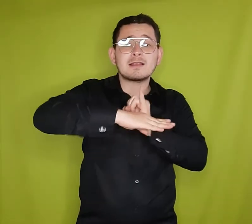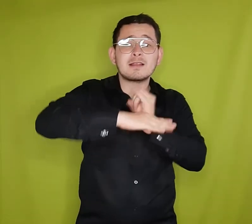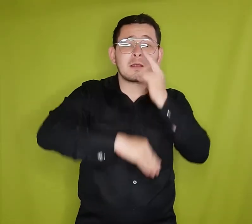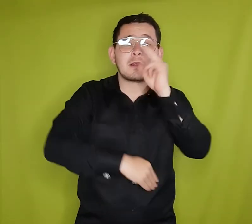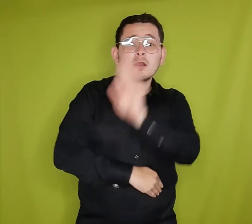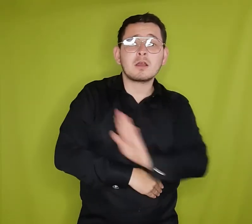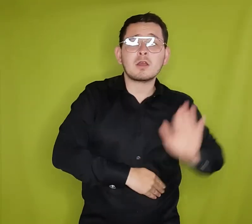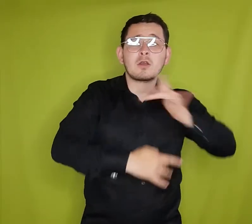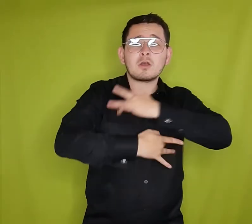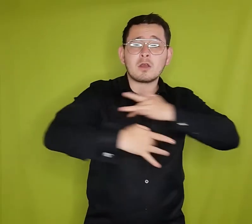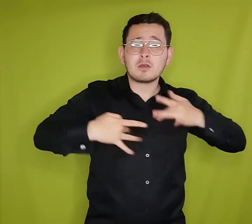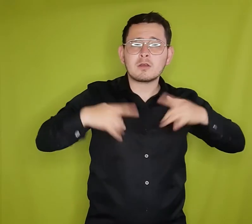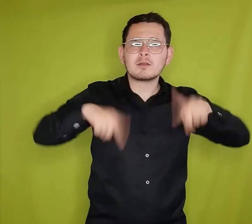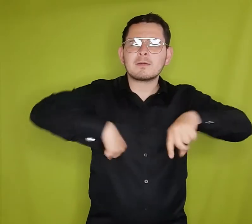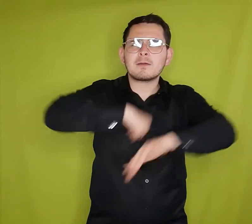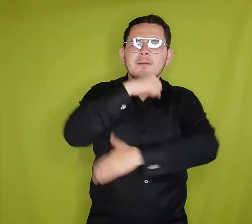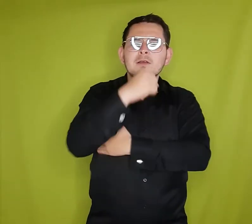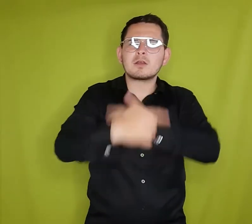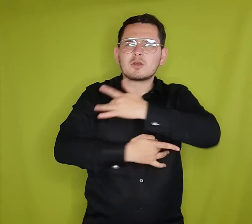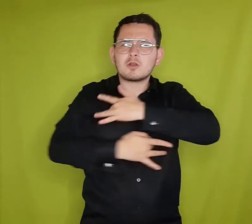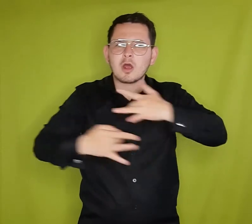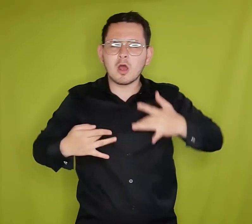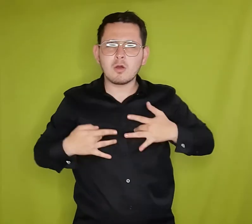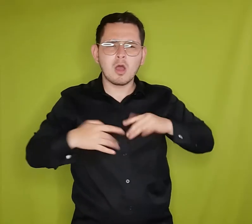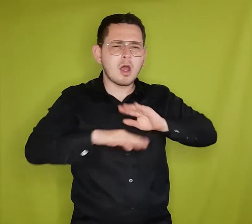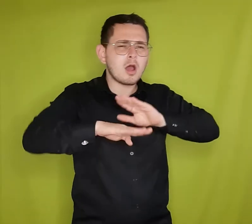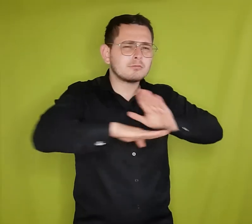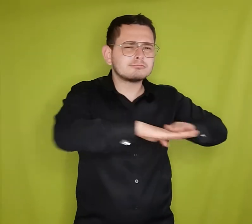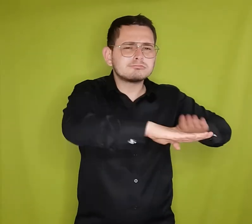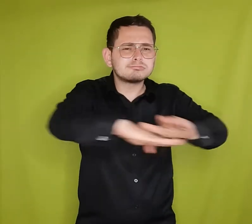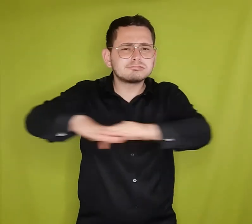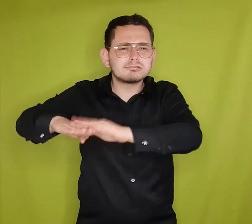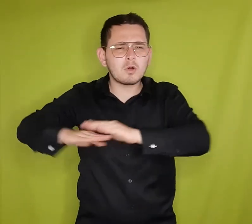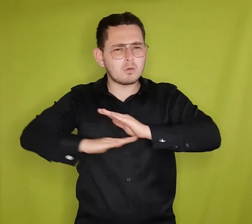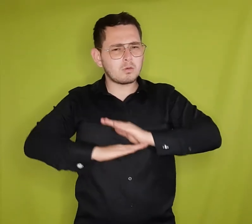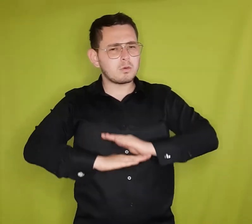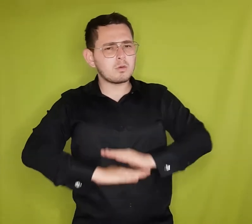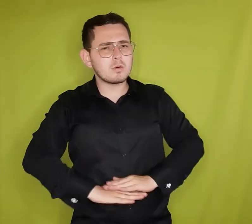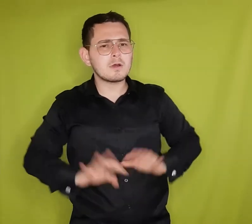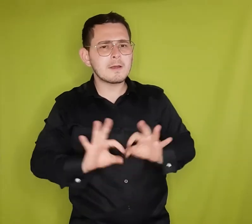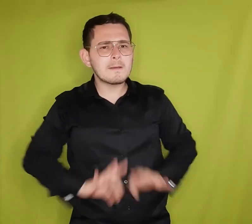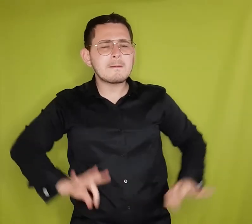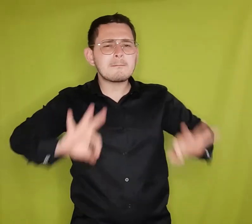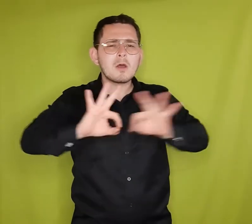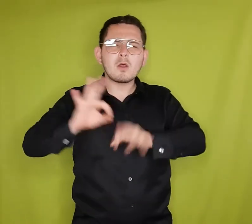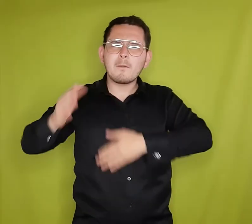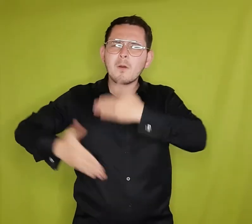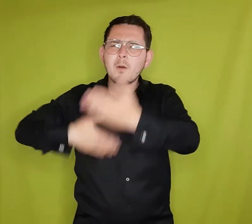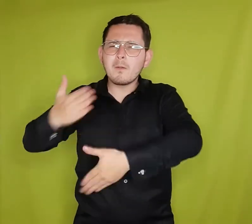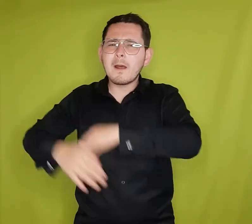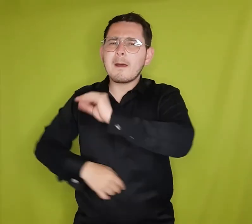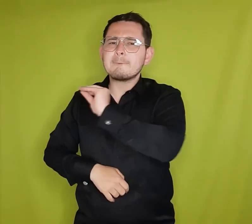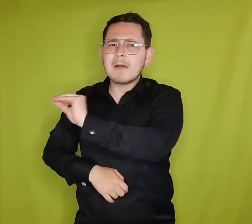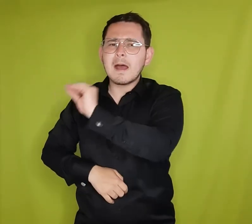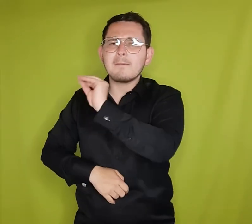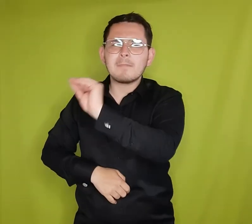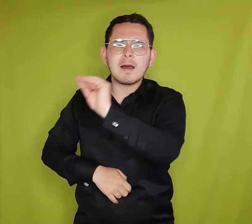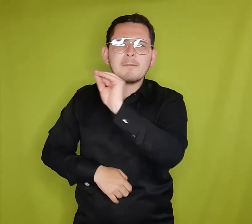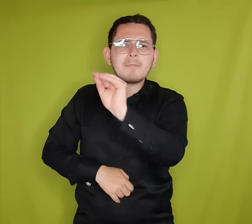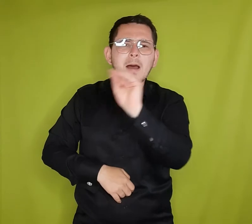un parte de tranquilidad, este evento tenemos que surtir todo el proceso de notificación a las diferentes entidades de orden nacional